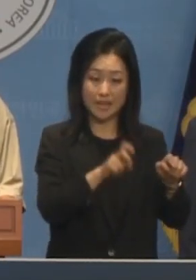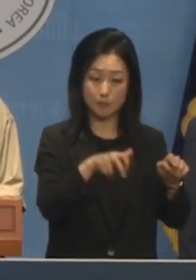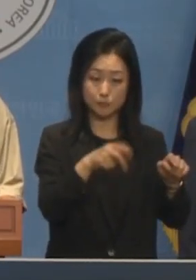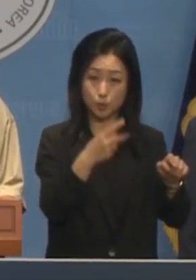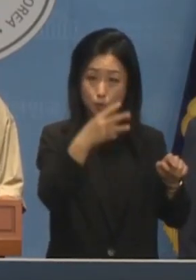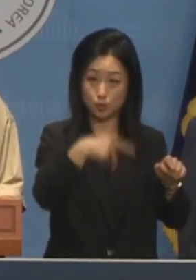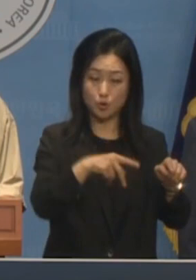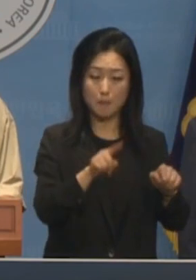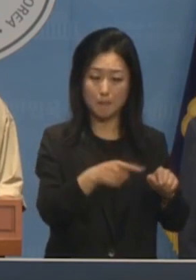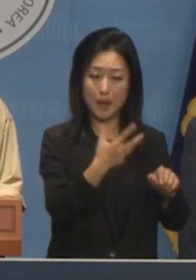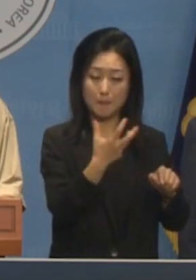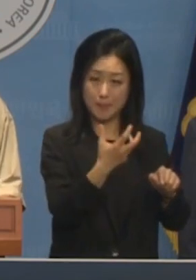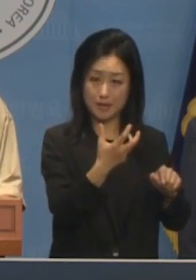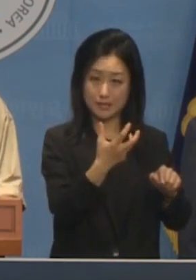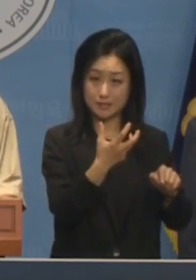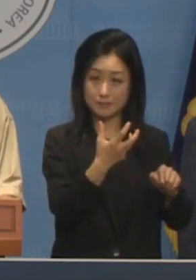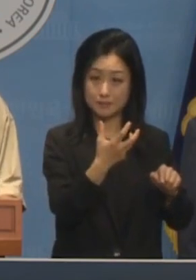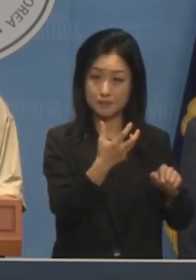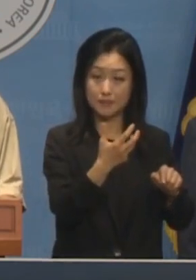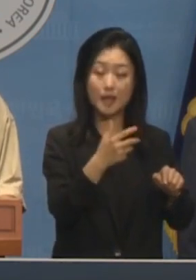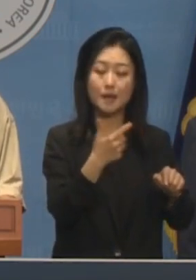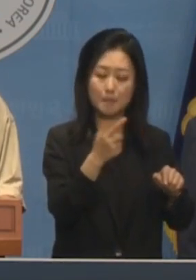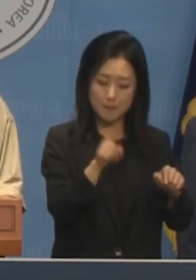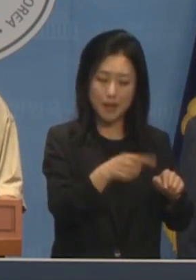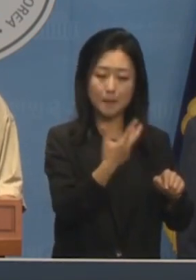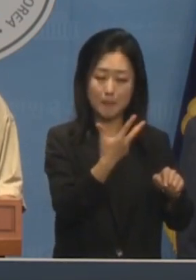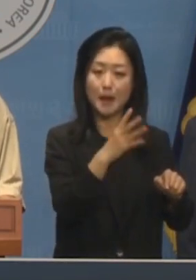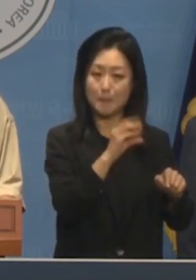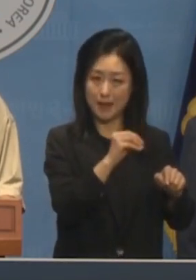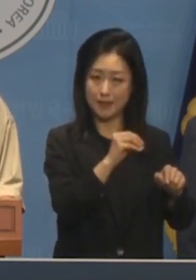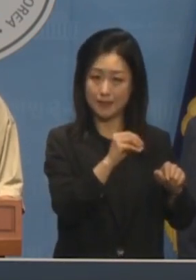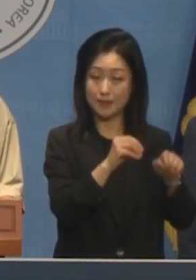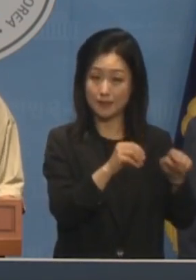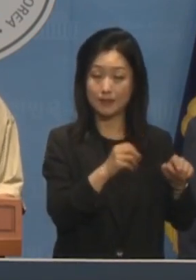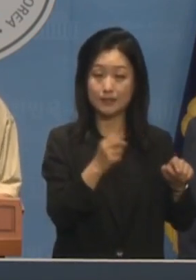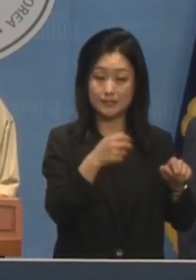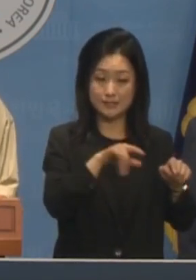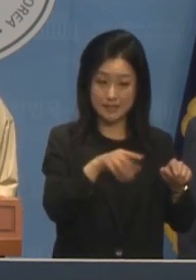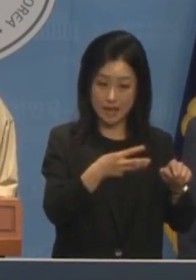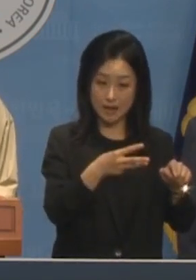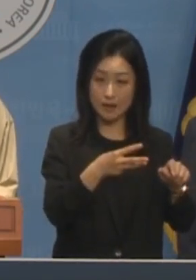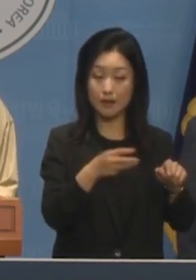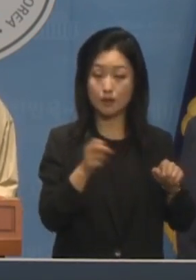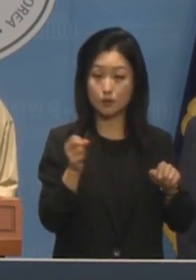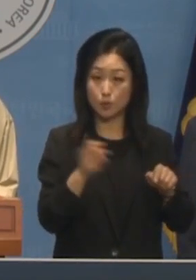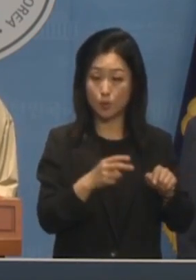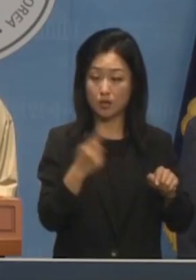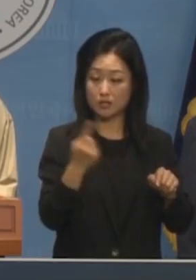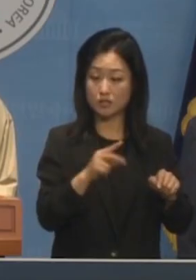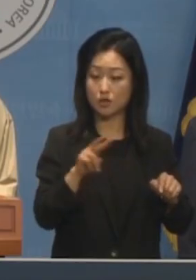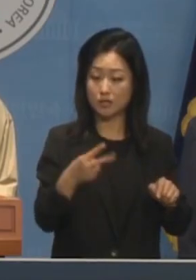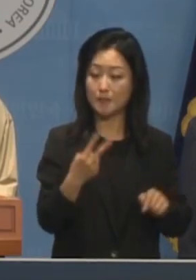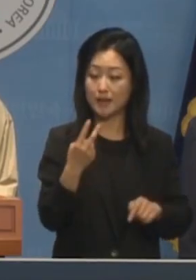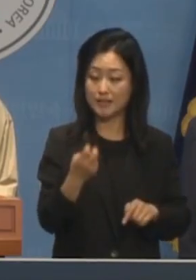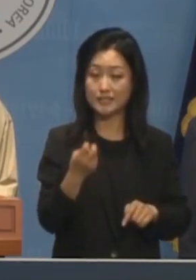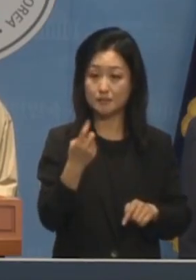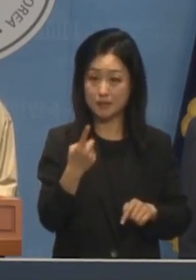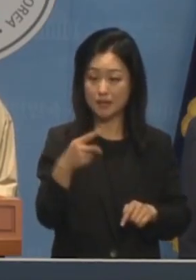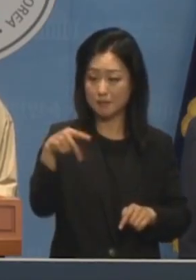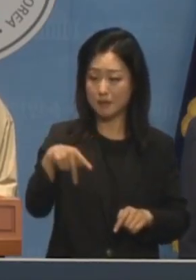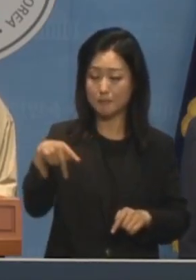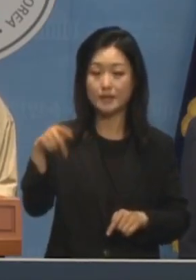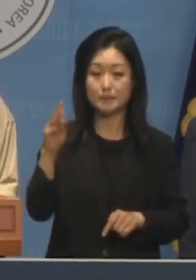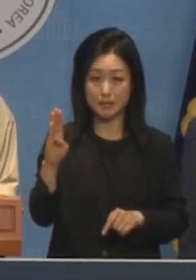108만 셀, 밀리리터당 108만 셀이 나왔고요. 마이크로시스틴 농도는 1221